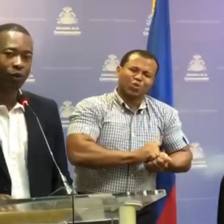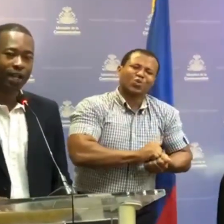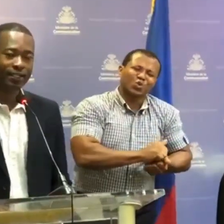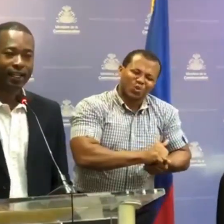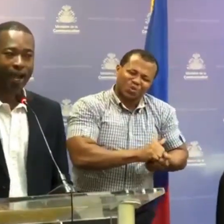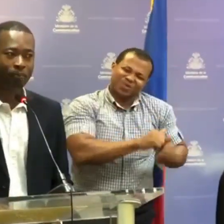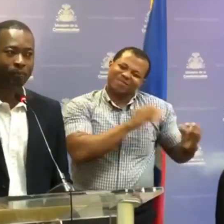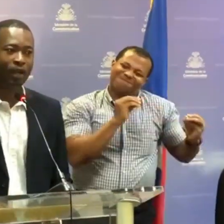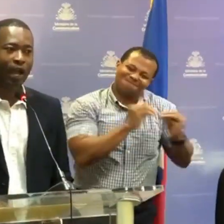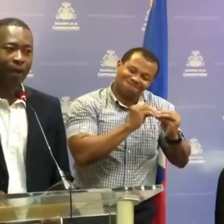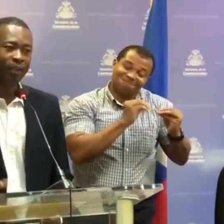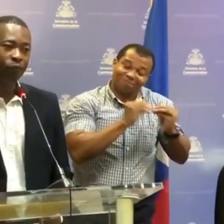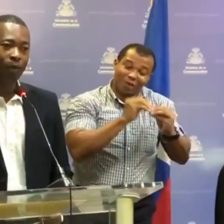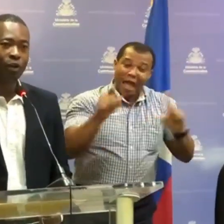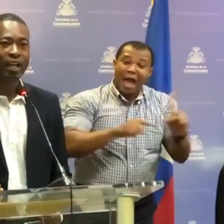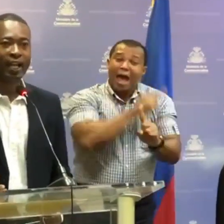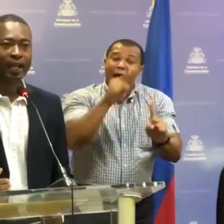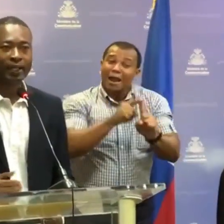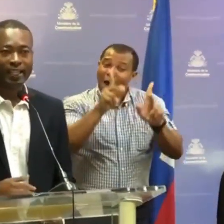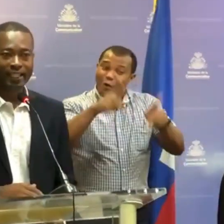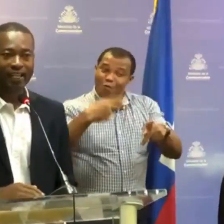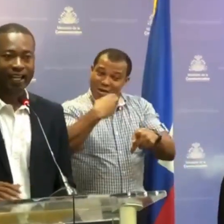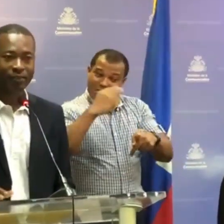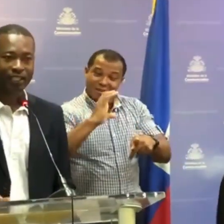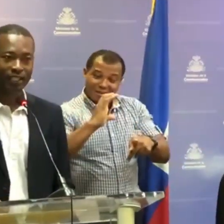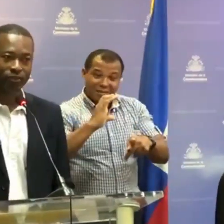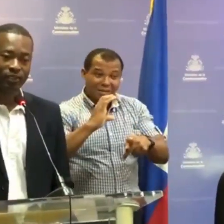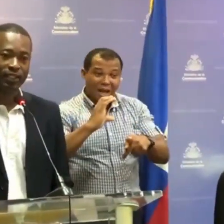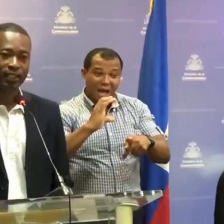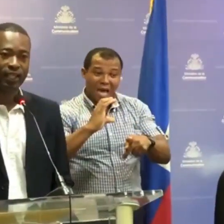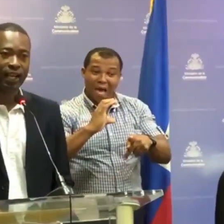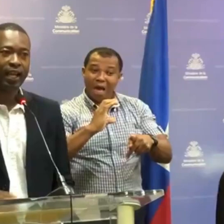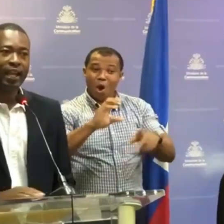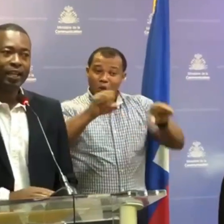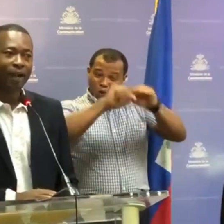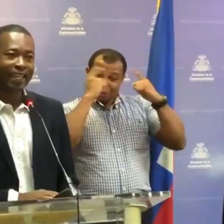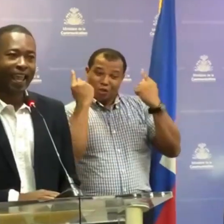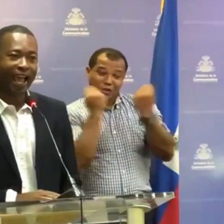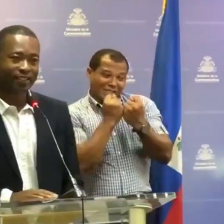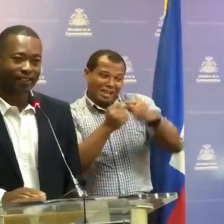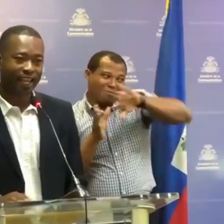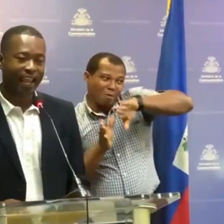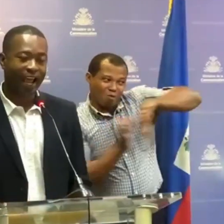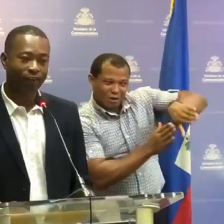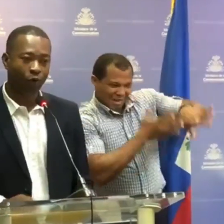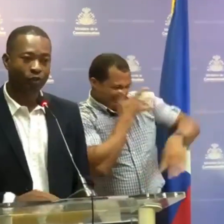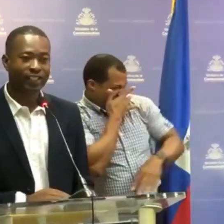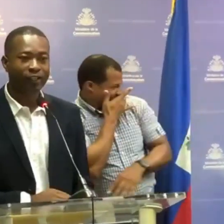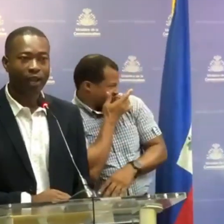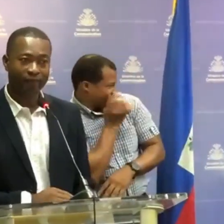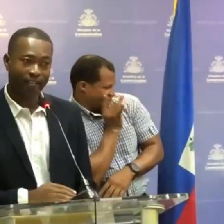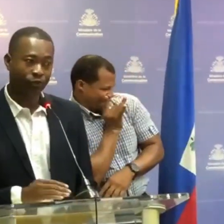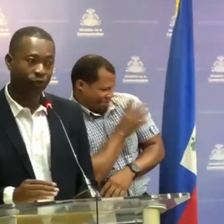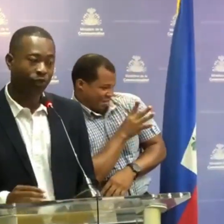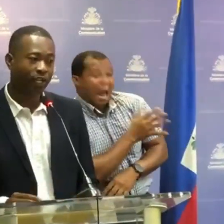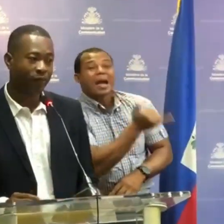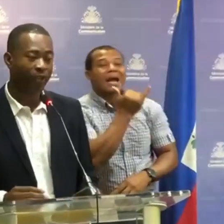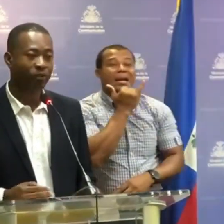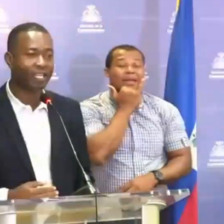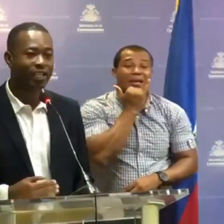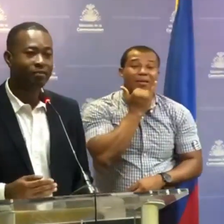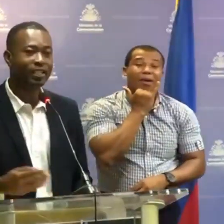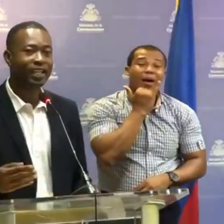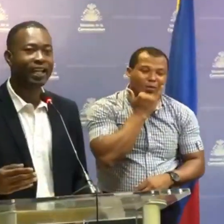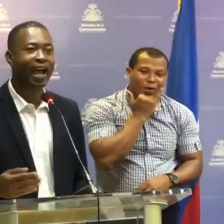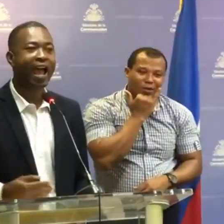a un handicap, en pile fois, on a déjà limité dans la société, on n'a pas accès avec une série d'infrastructures qui